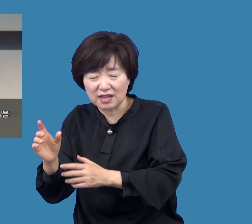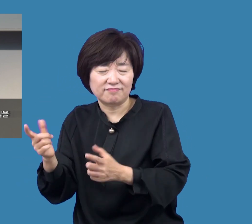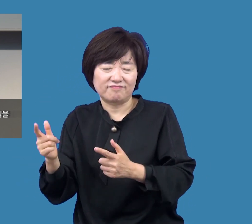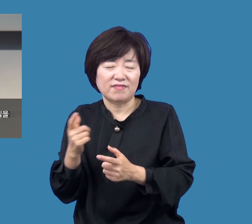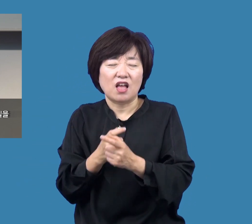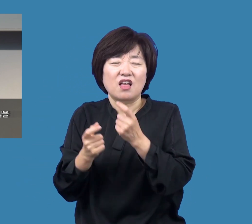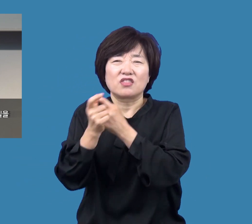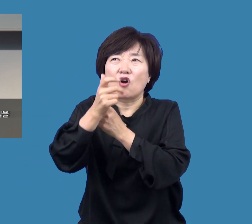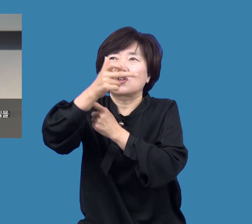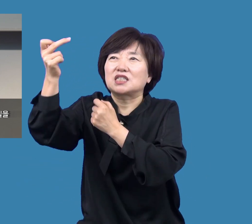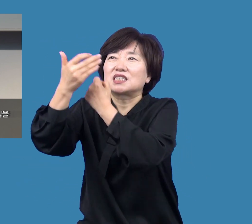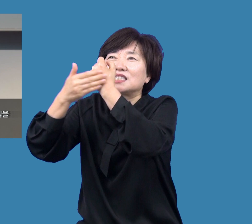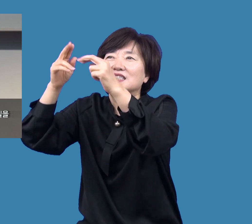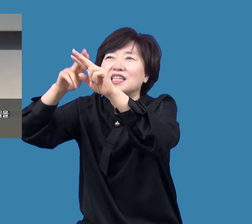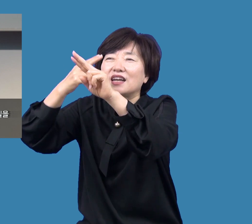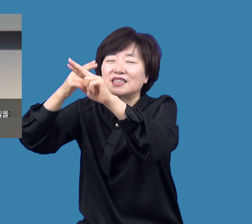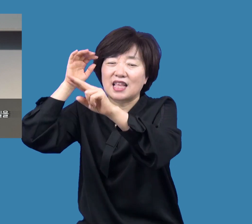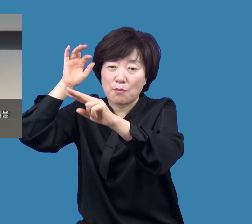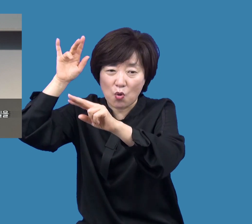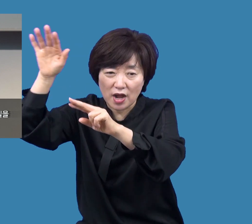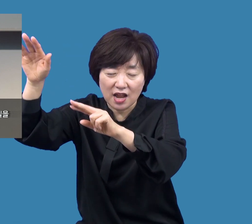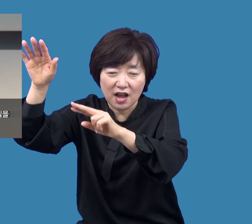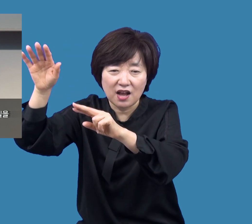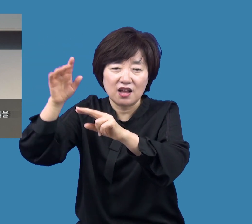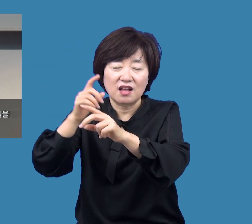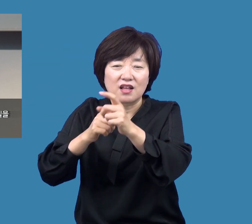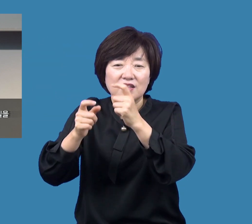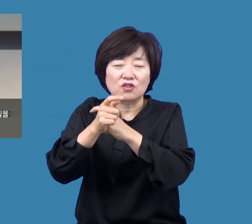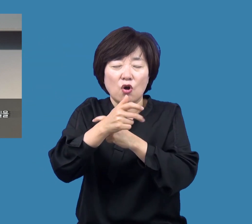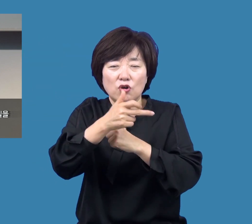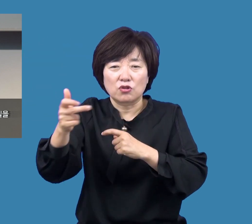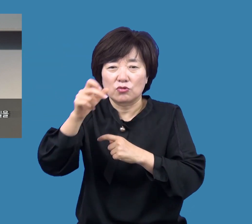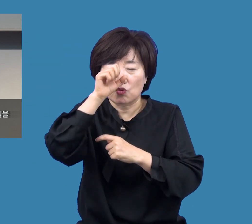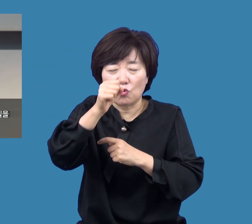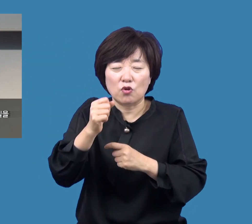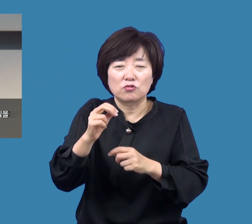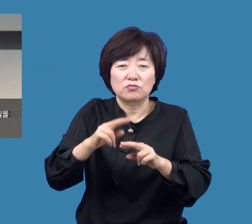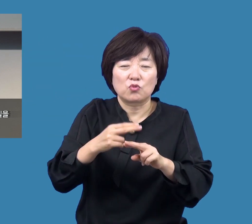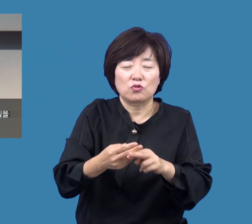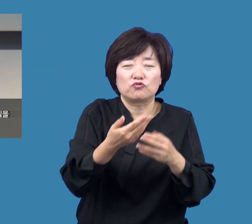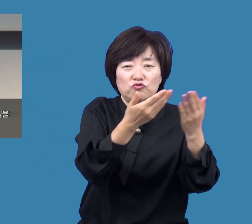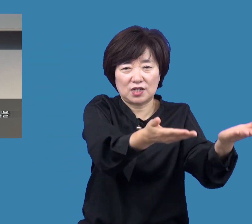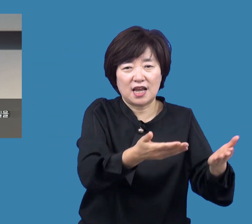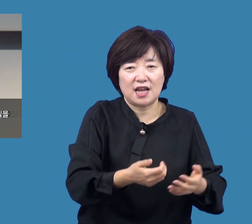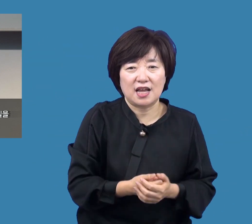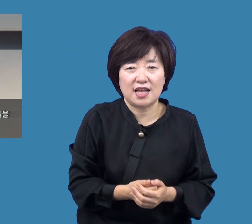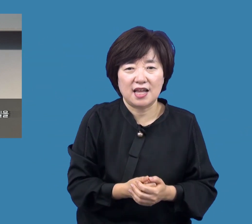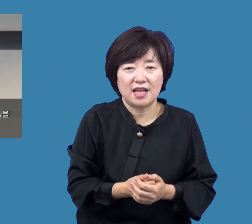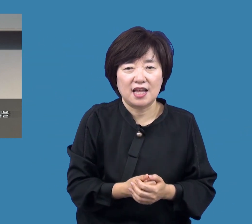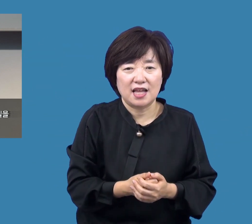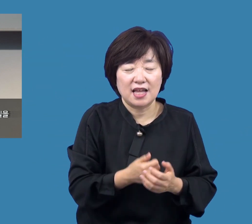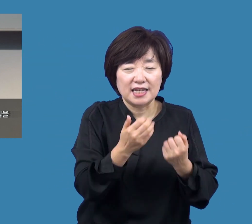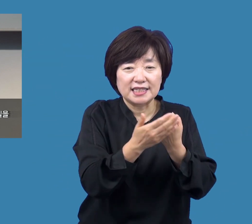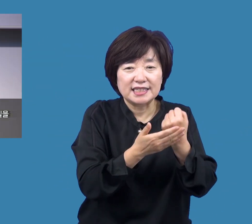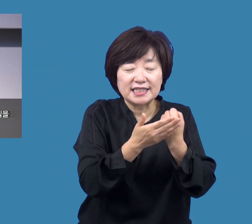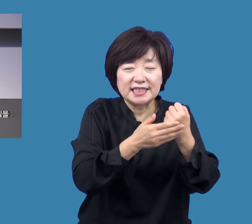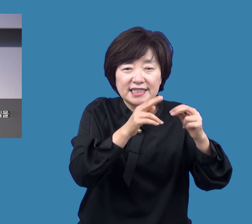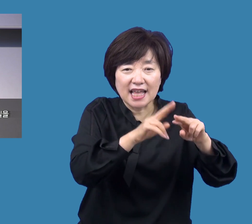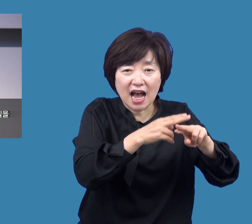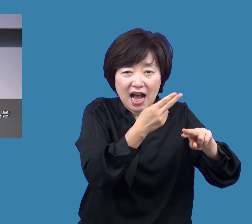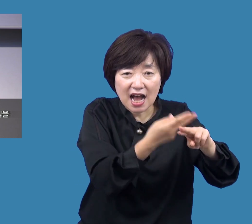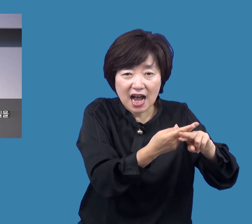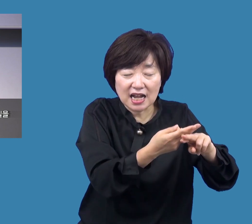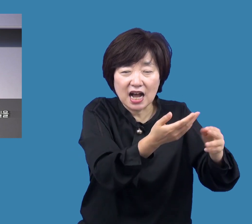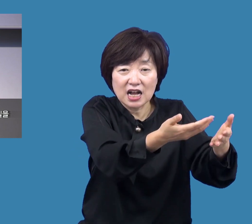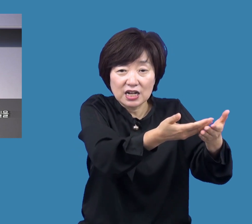큰 은사를 사모하라. 내가 또한 가장 좋은 길을 너희에게 보이리라. 자, 이게 은사와 다양성에 대한 말씀이에요. 그래서